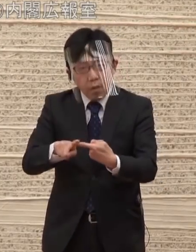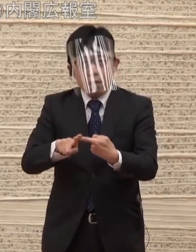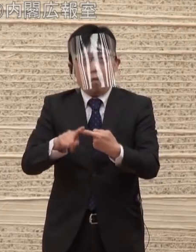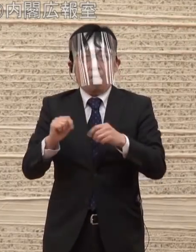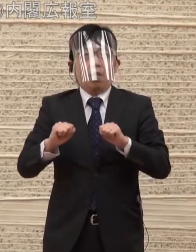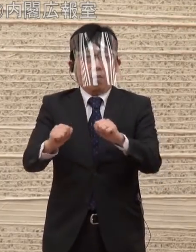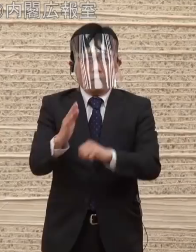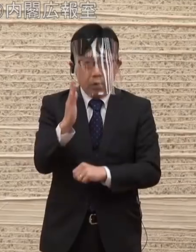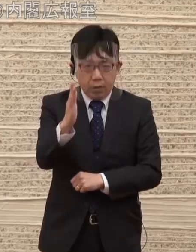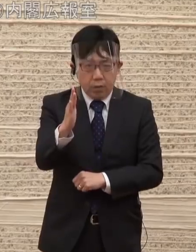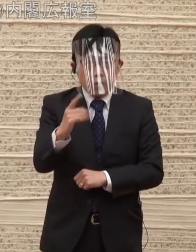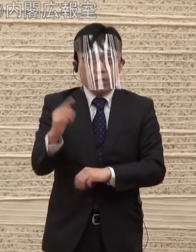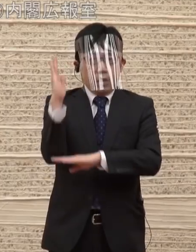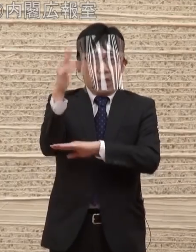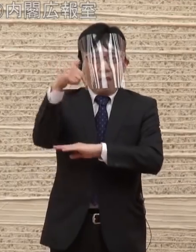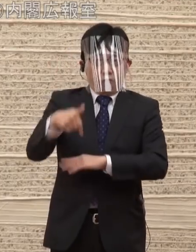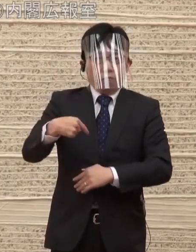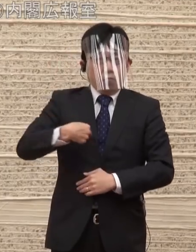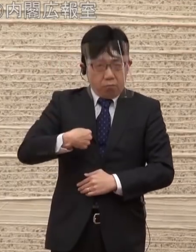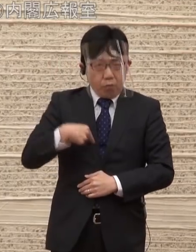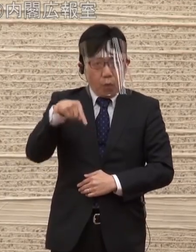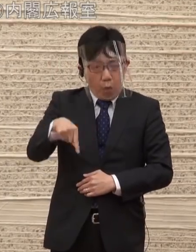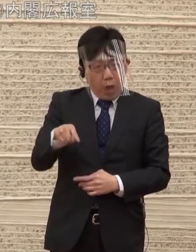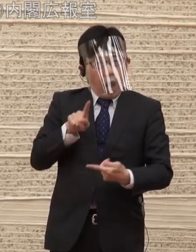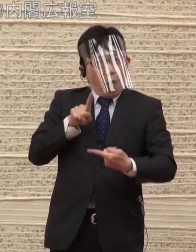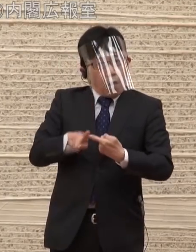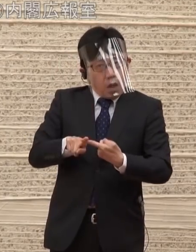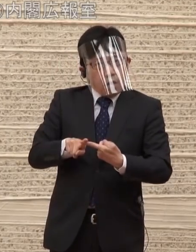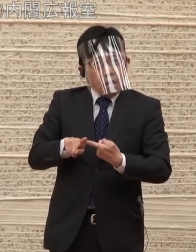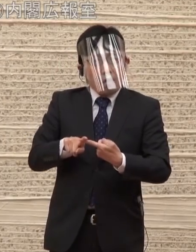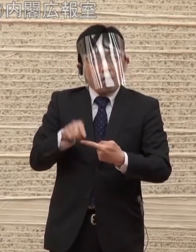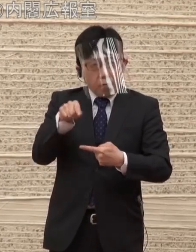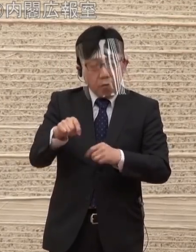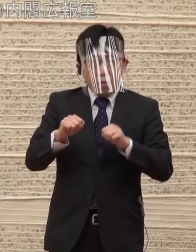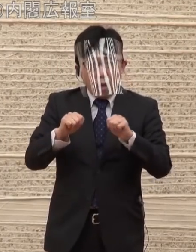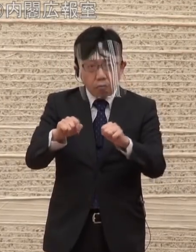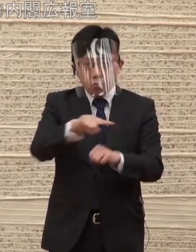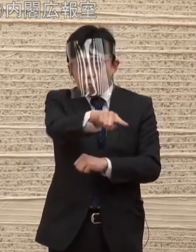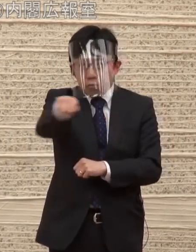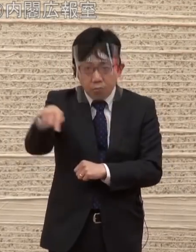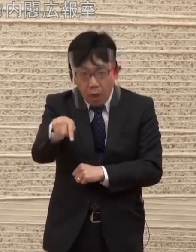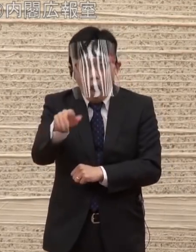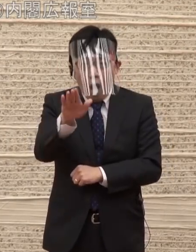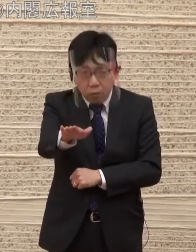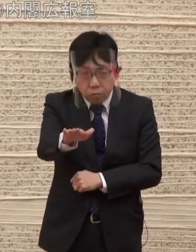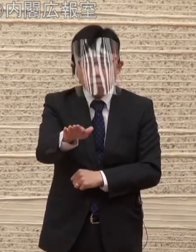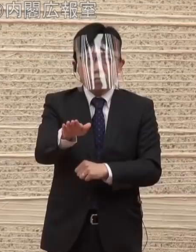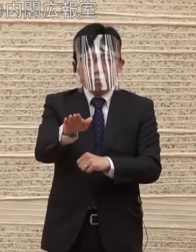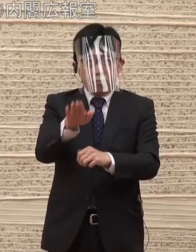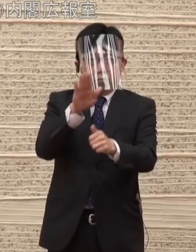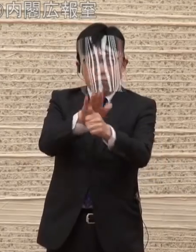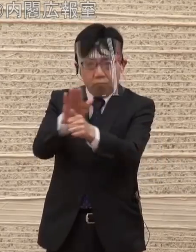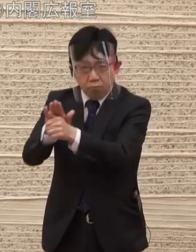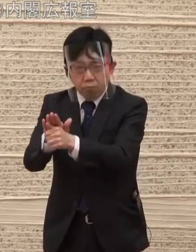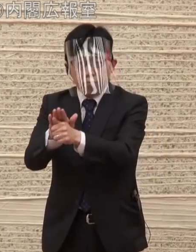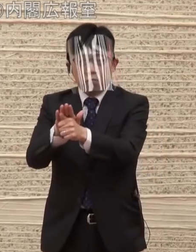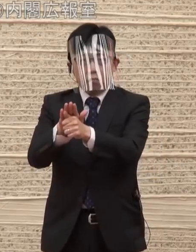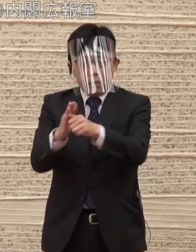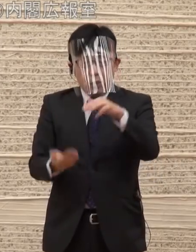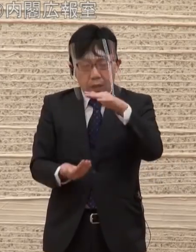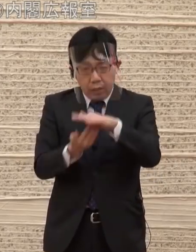た感染防止の取り組みに100%補助を行うなど最大150万円の補助金